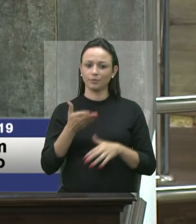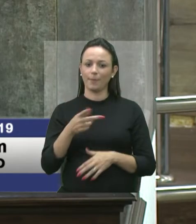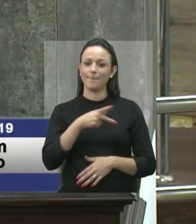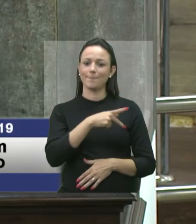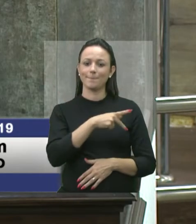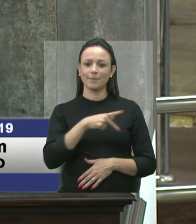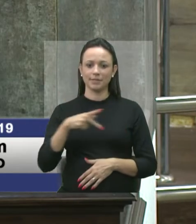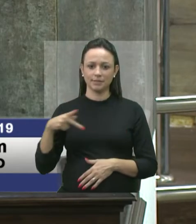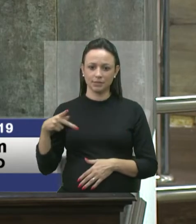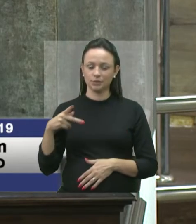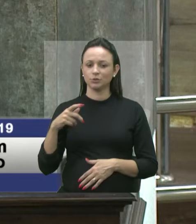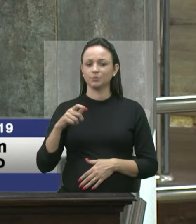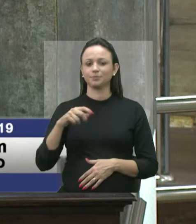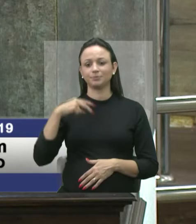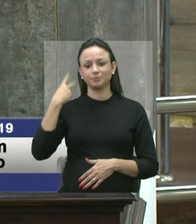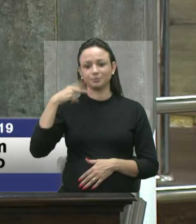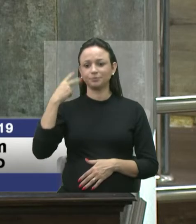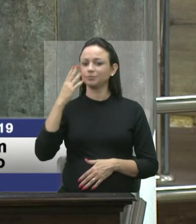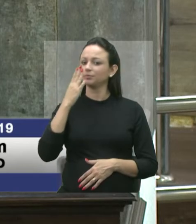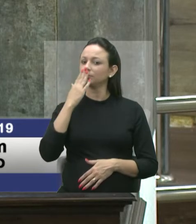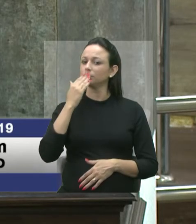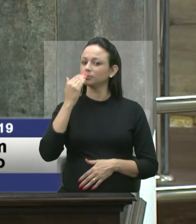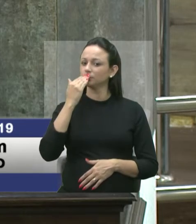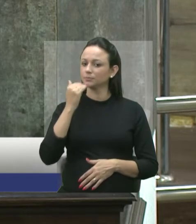presidente, vereador Purgo,